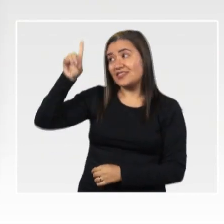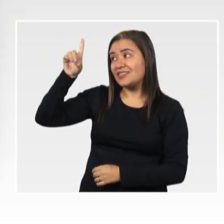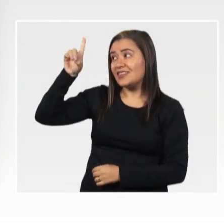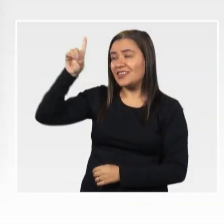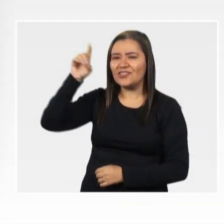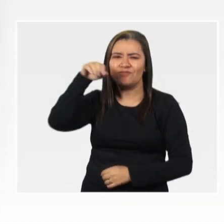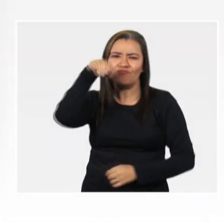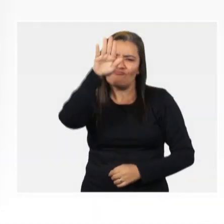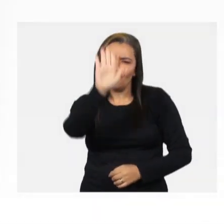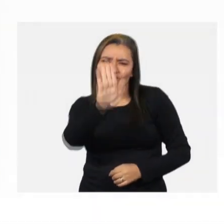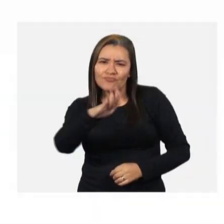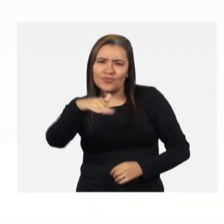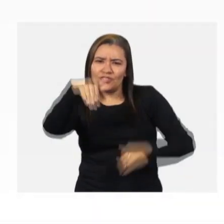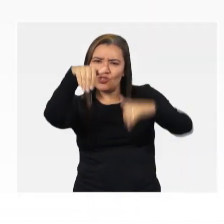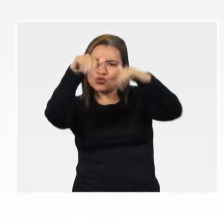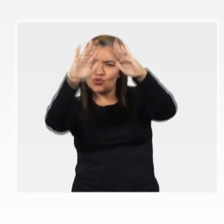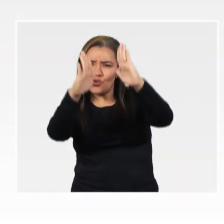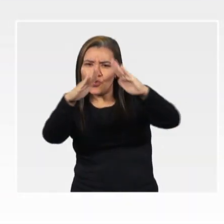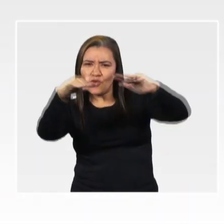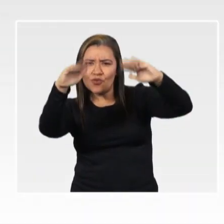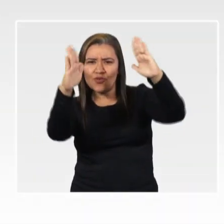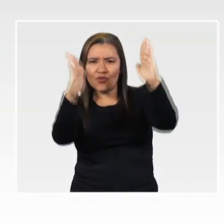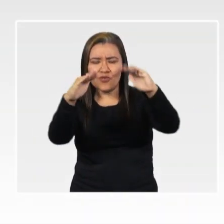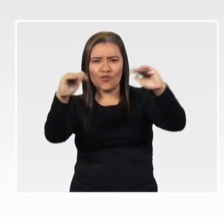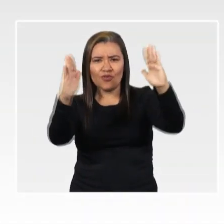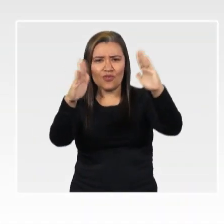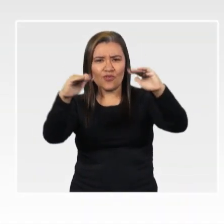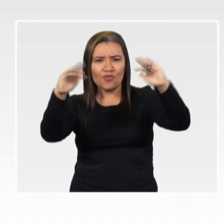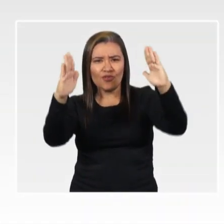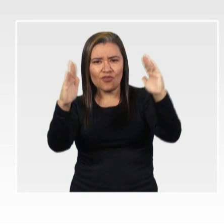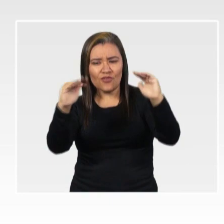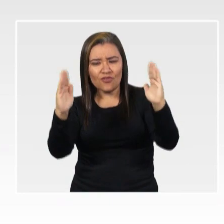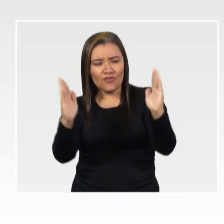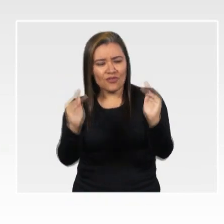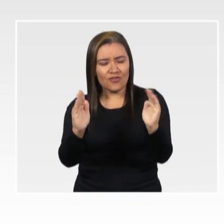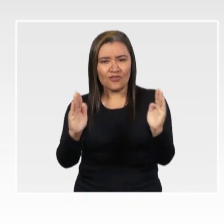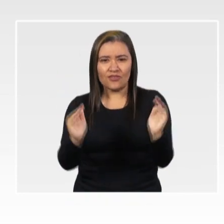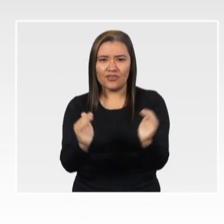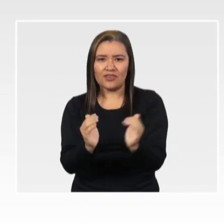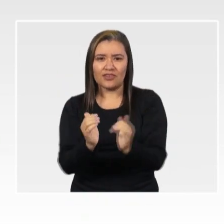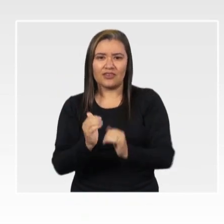Com suas próprias mãos pintou